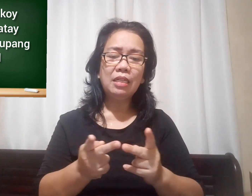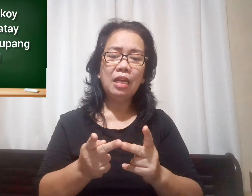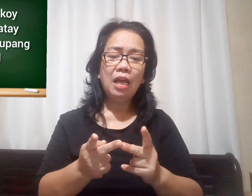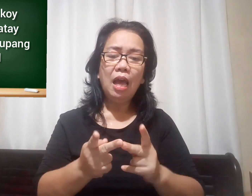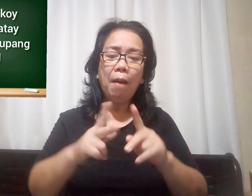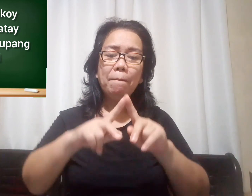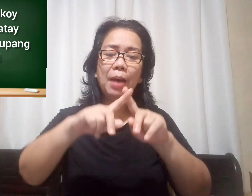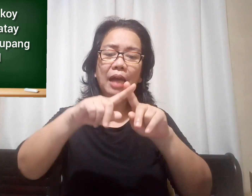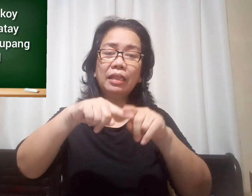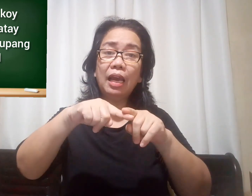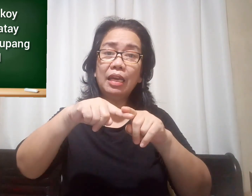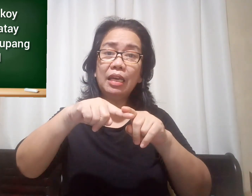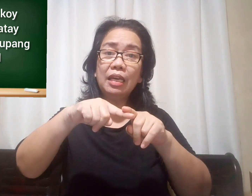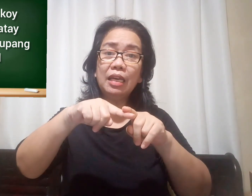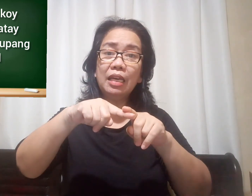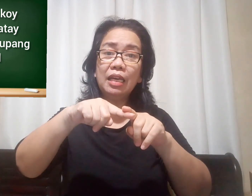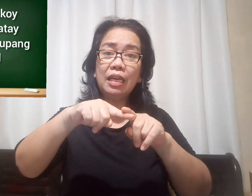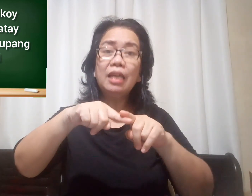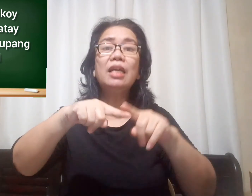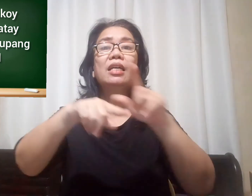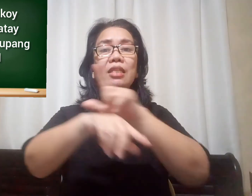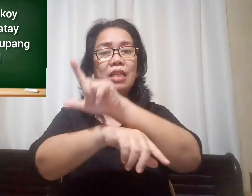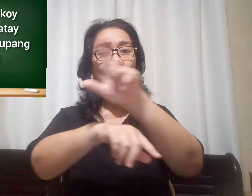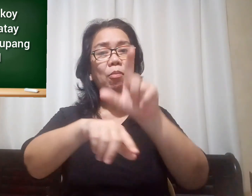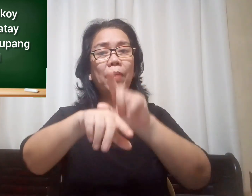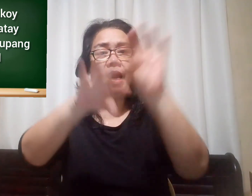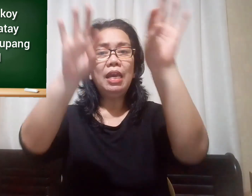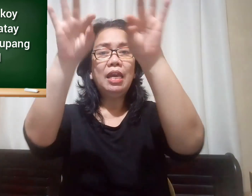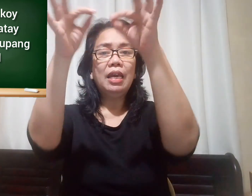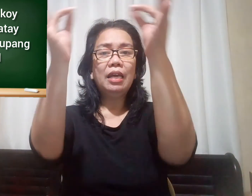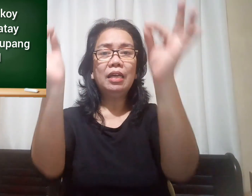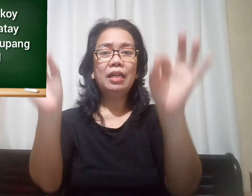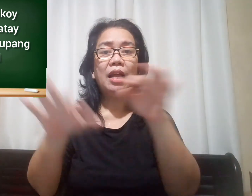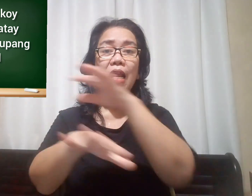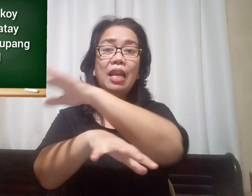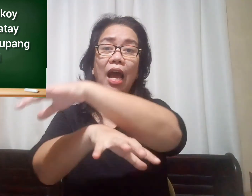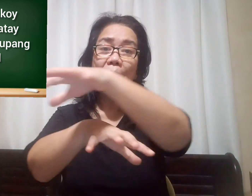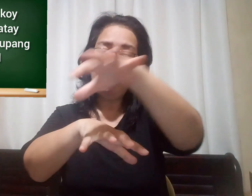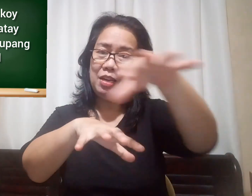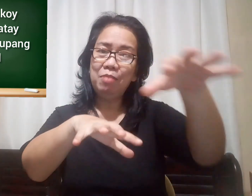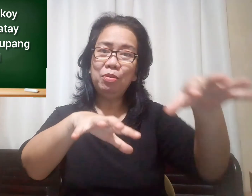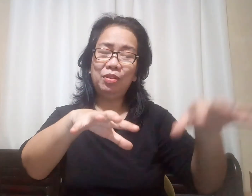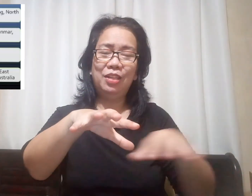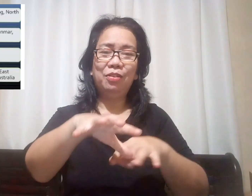batay sa lupaing nakapalibot dito.